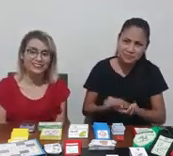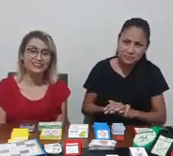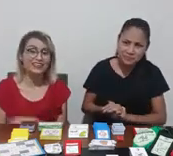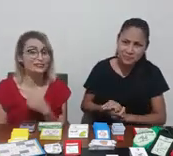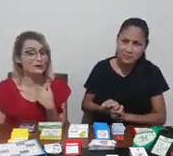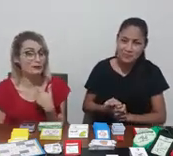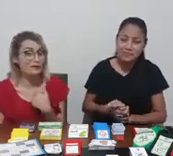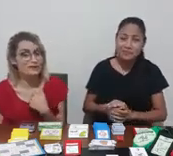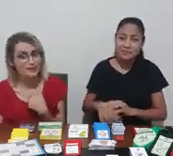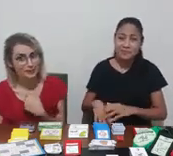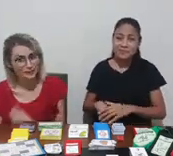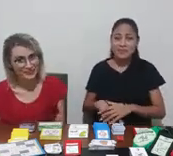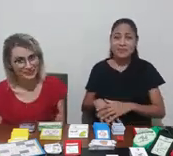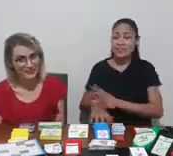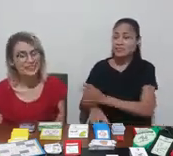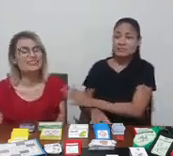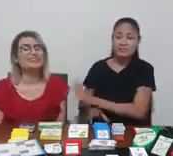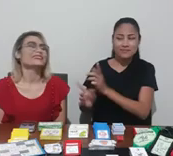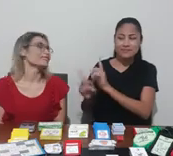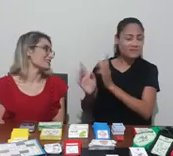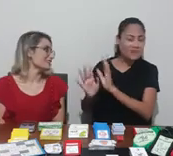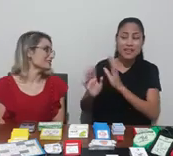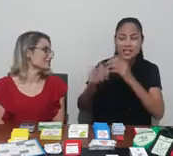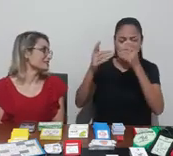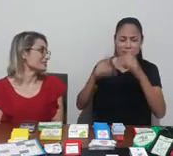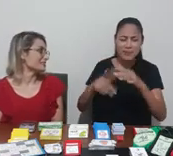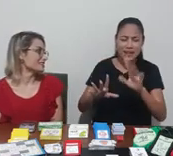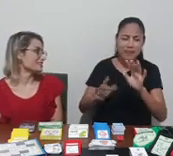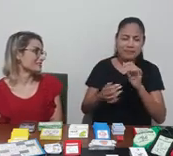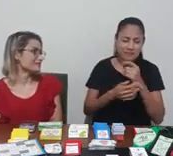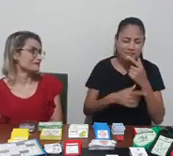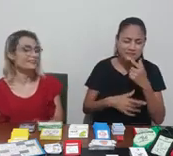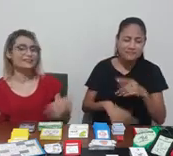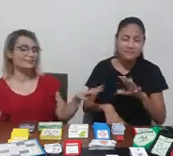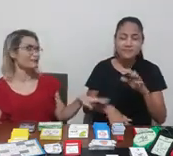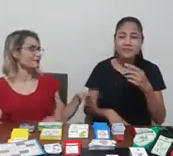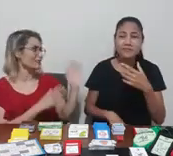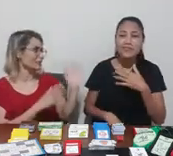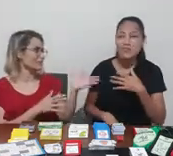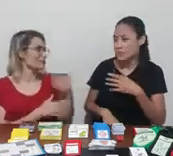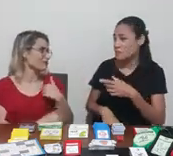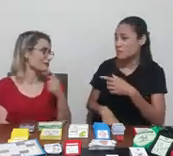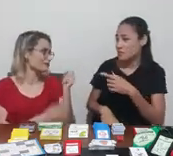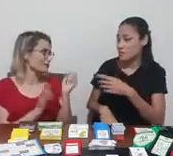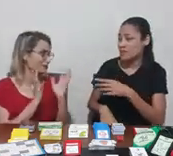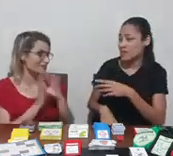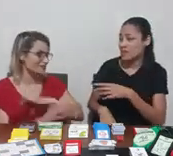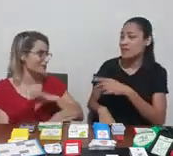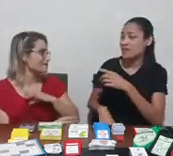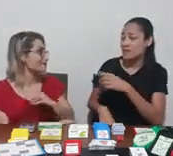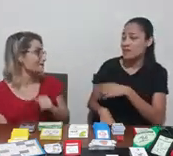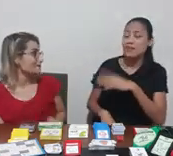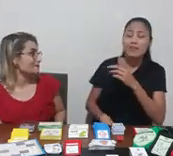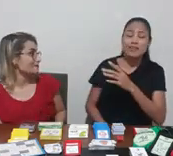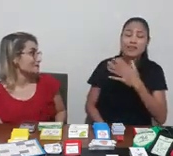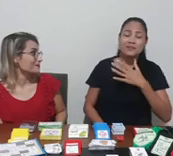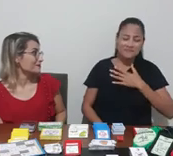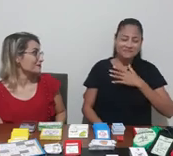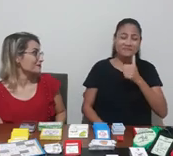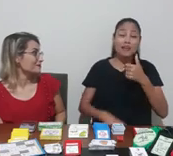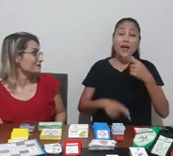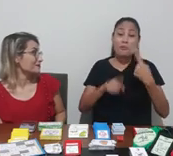garganta seca assim como a minha também. Tá? Deixa eu explicar. Então, fala em Libras que eu falo português.